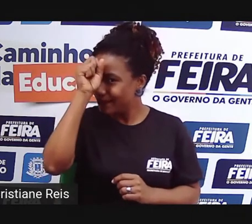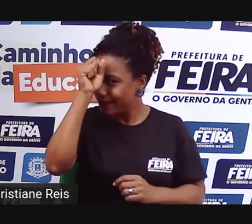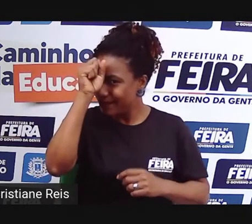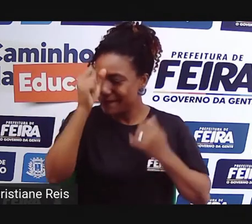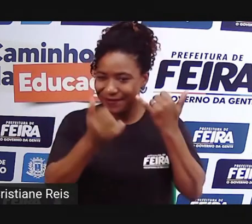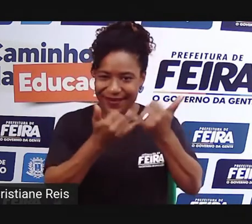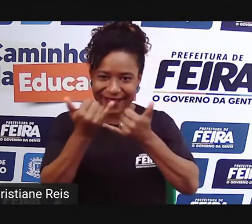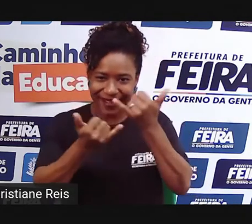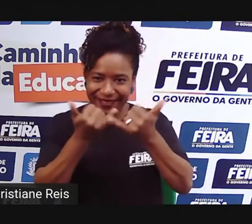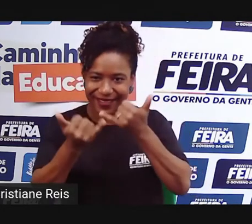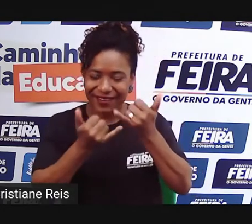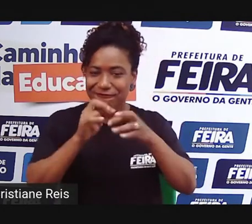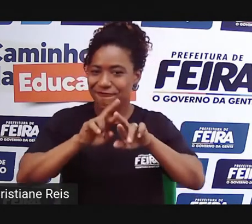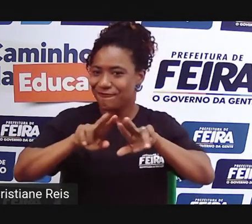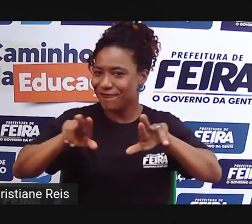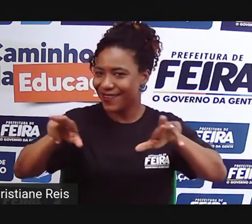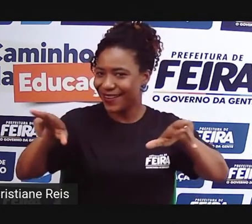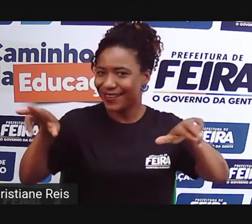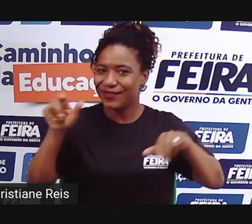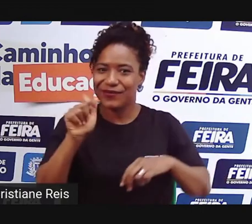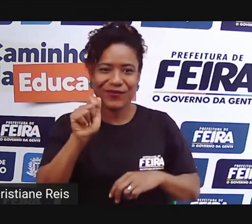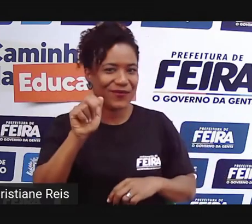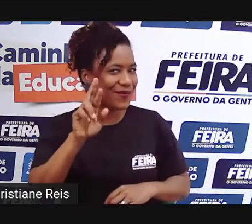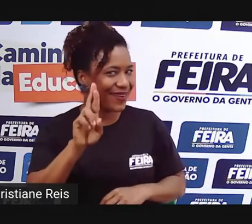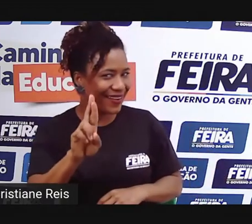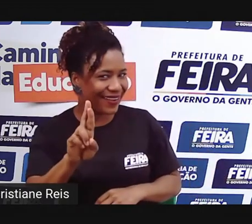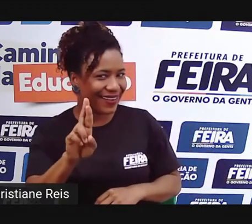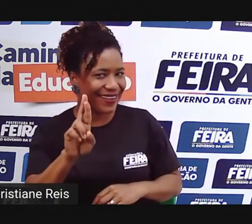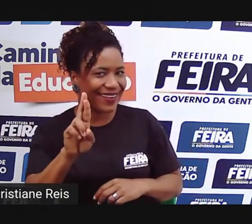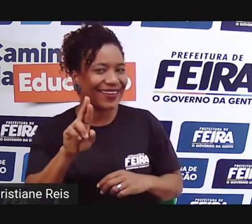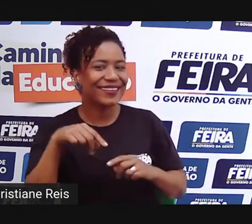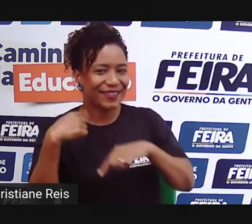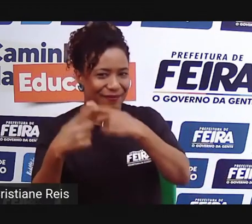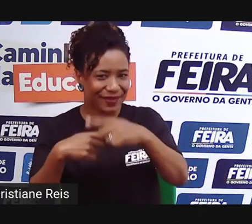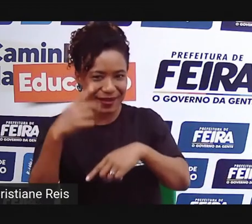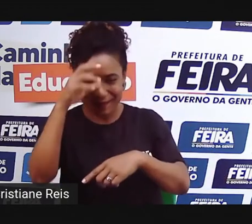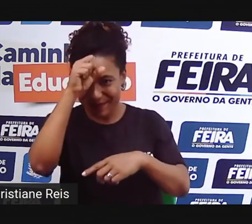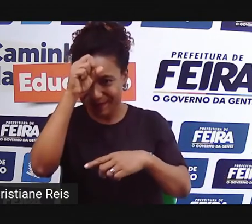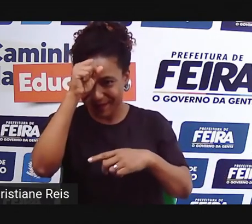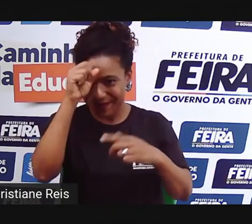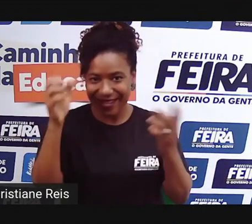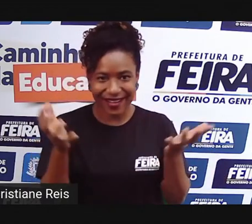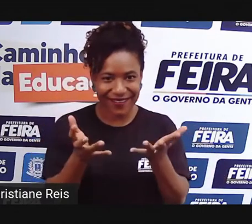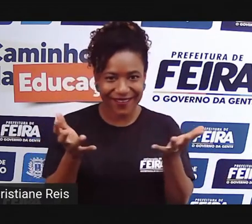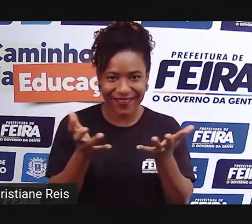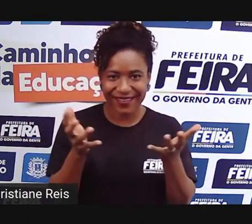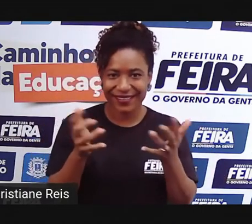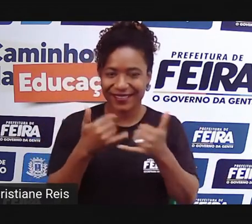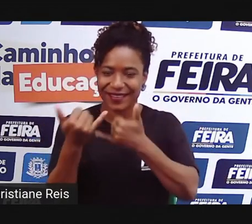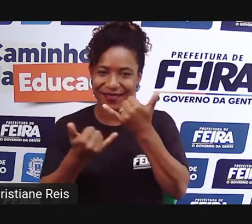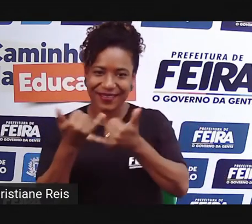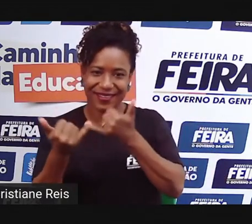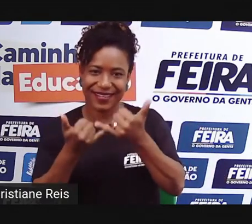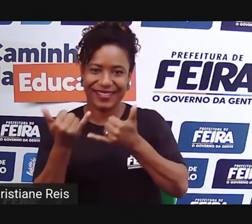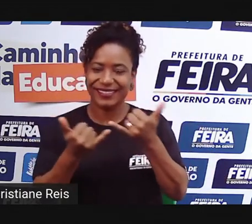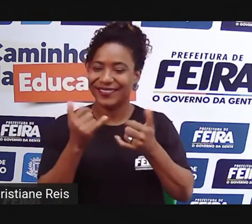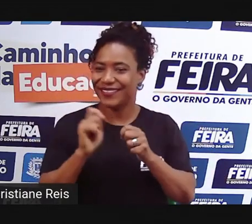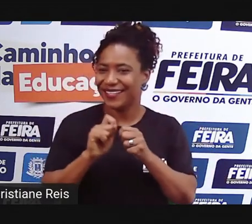brincadeiras que falam sobre o ar. Mas hoje, agora, nesse momento, vamos ficar por aqui,